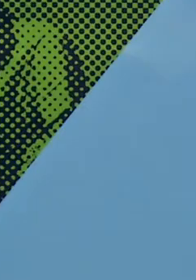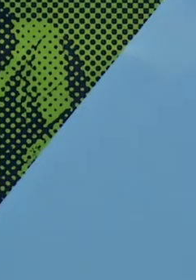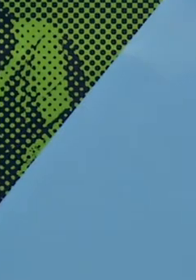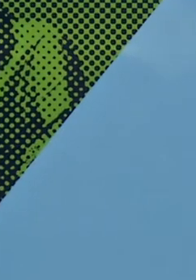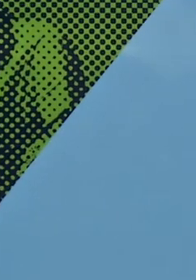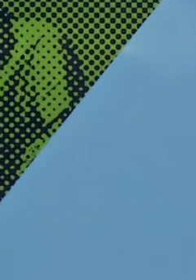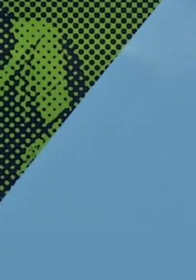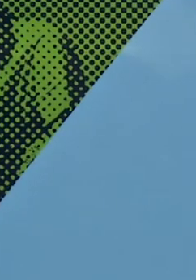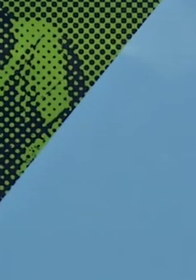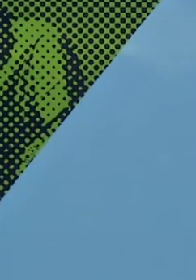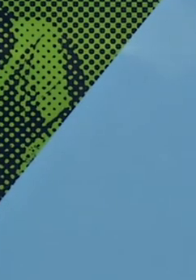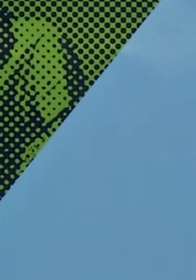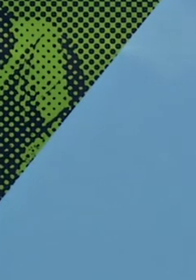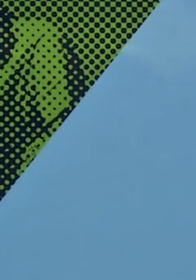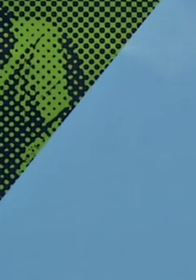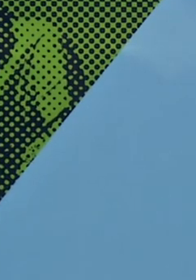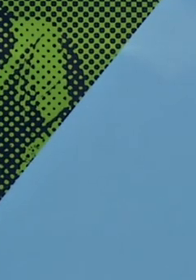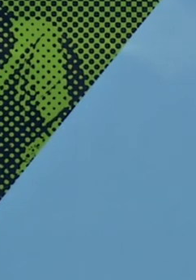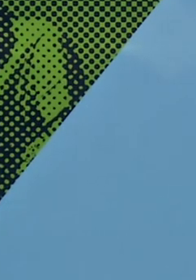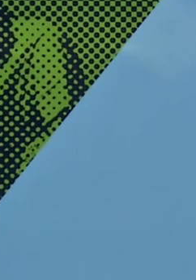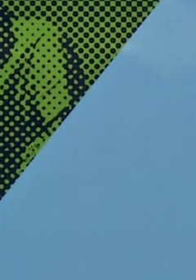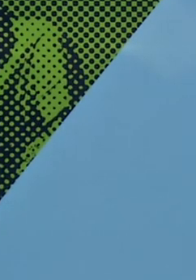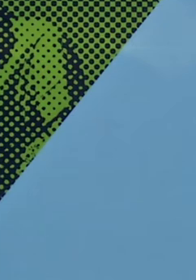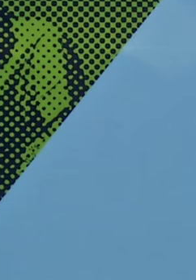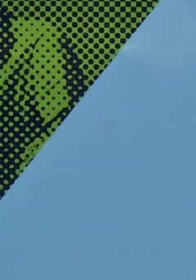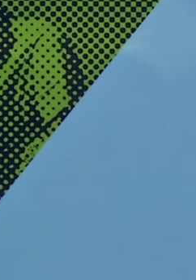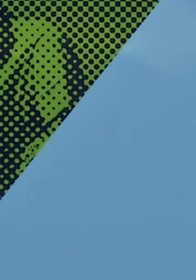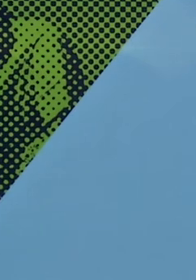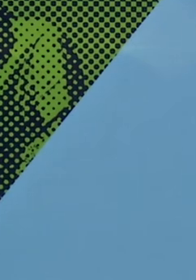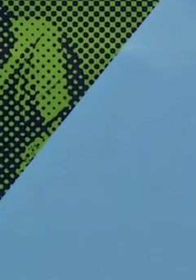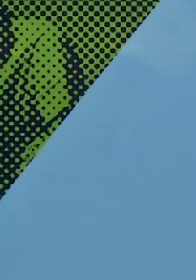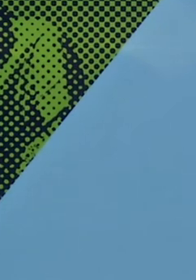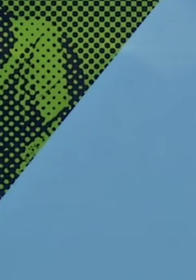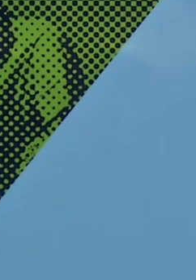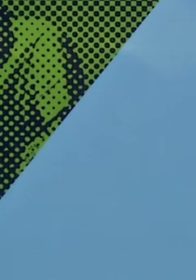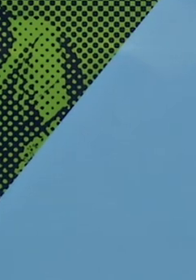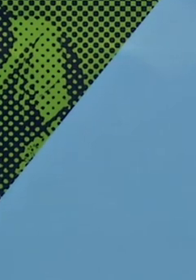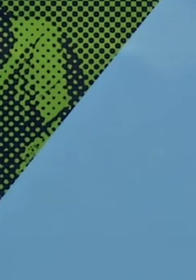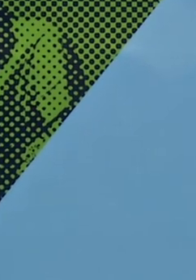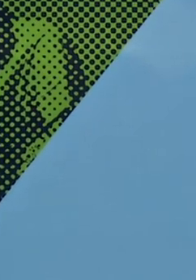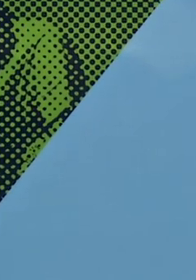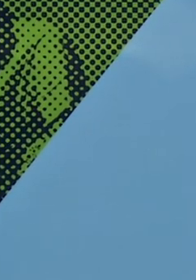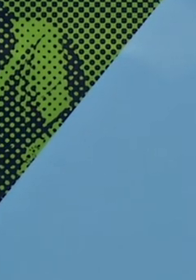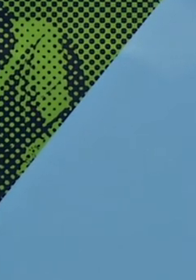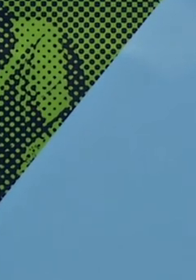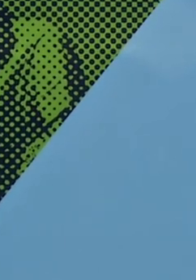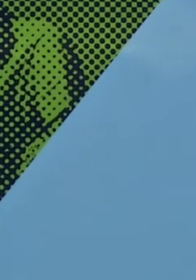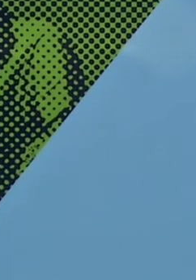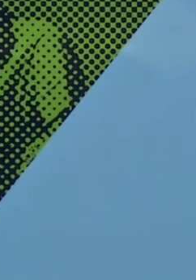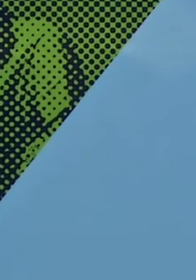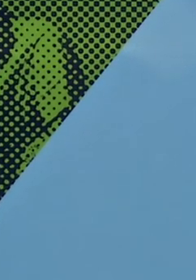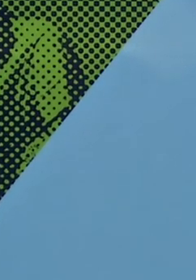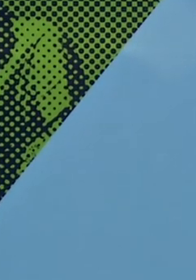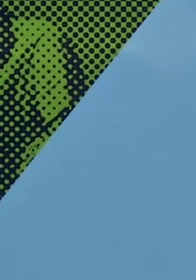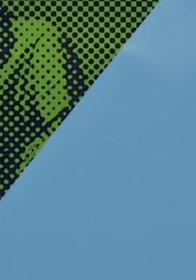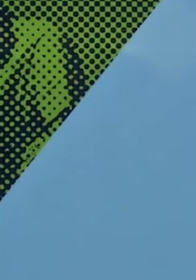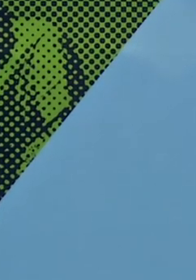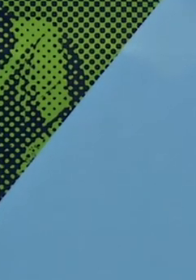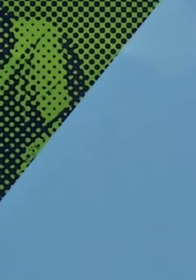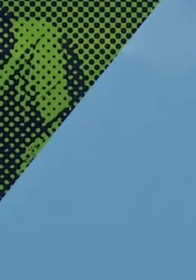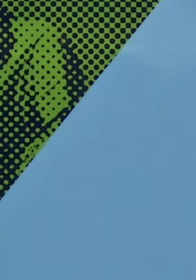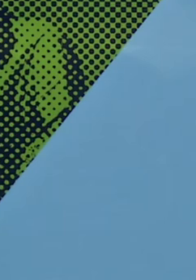kommun. Men det som kommer att hända i framtiden är att utvecklingen går så snabbt att där tror jag att det blir storstäderna